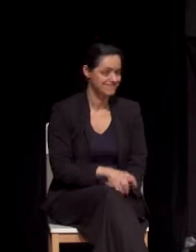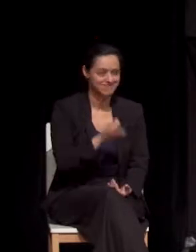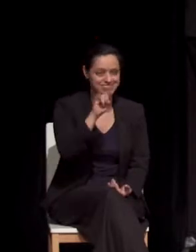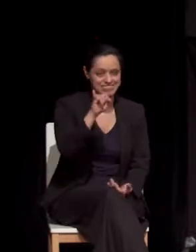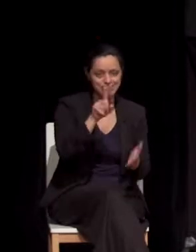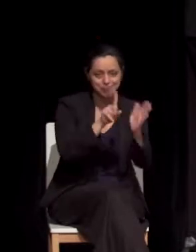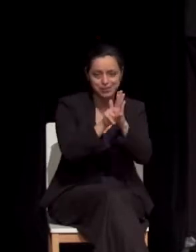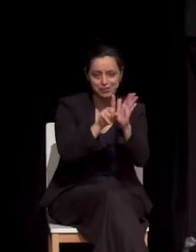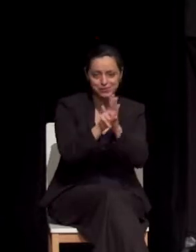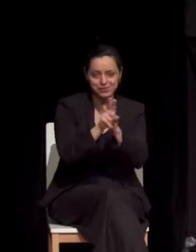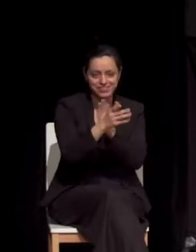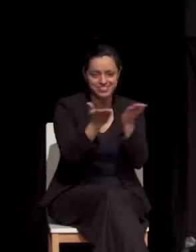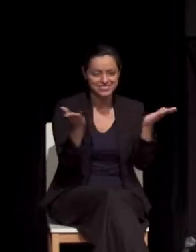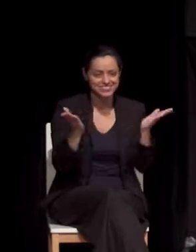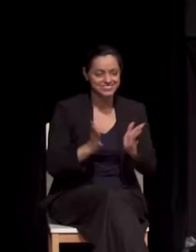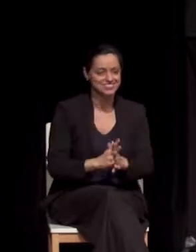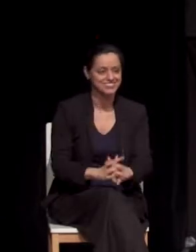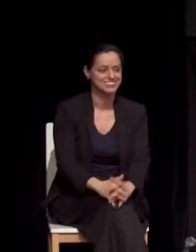Perguntas?